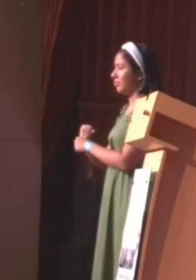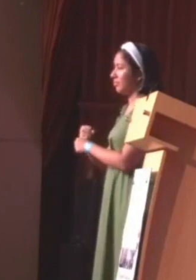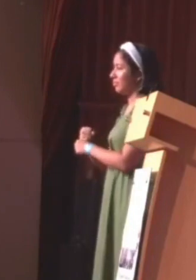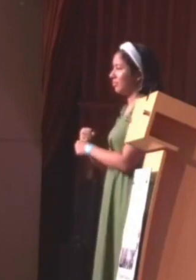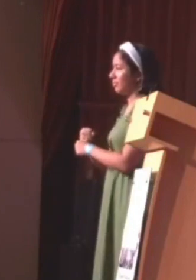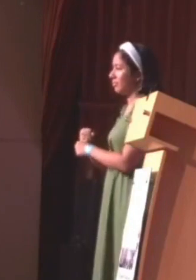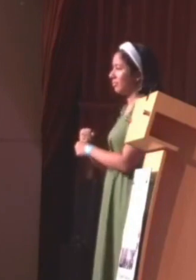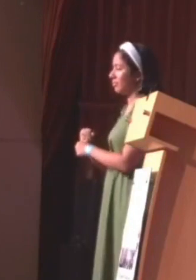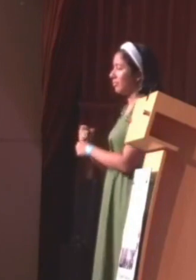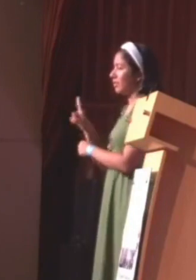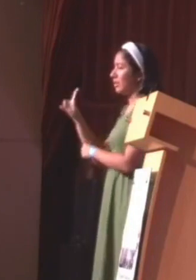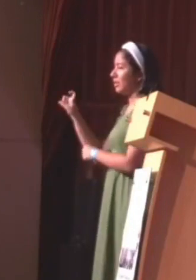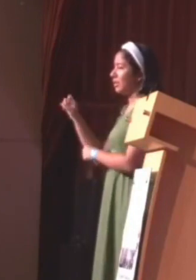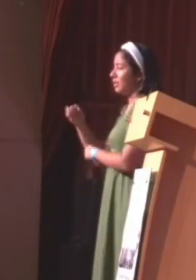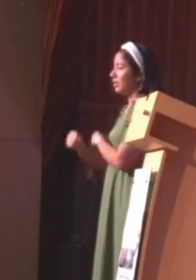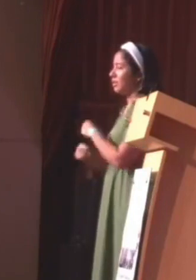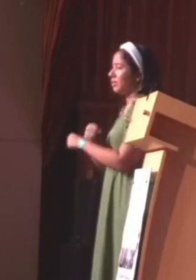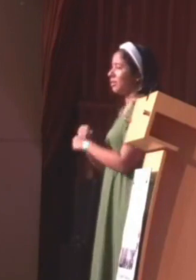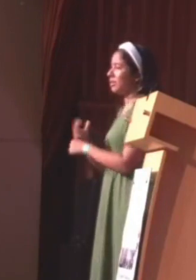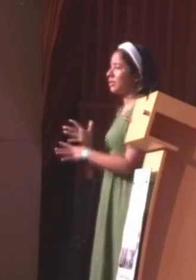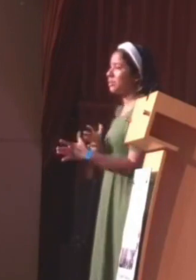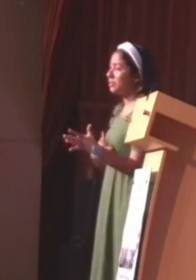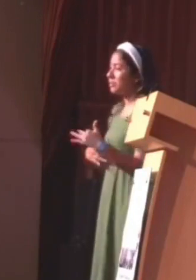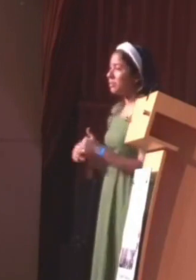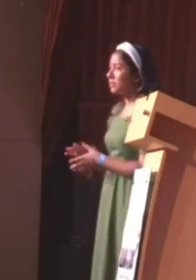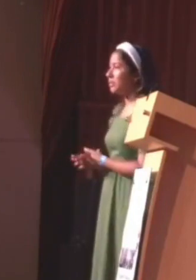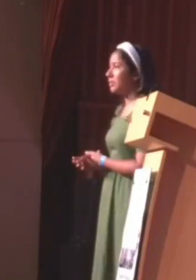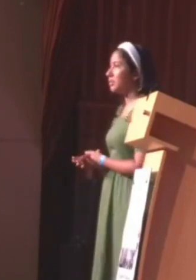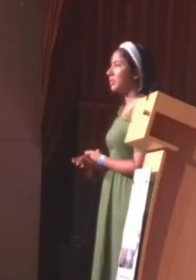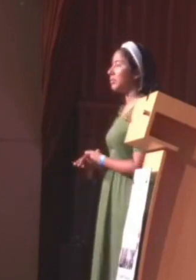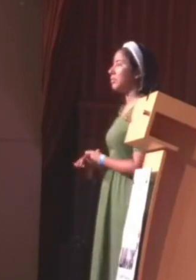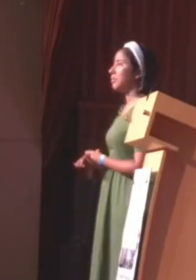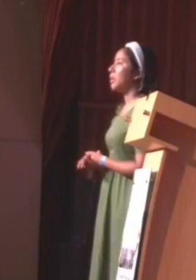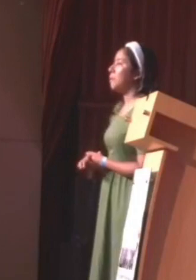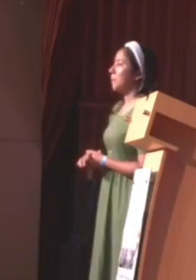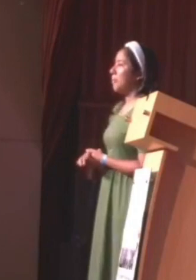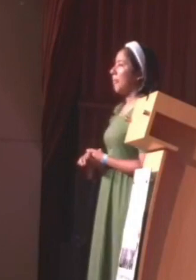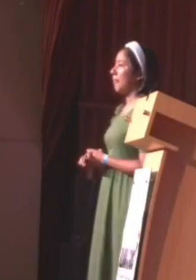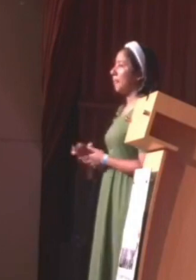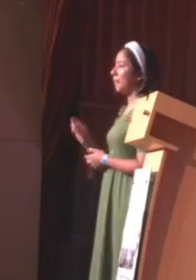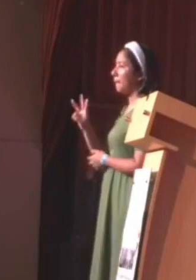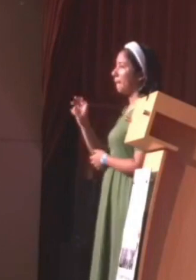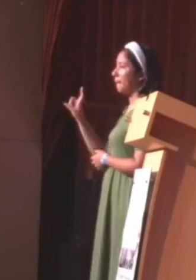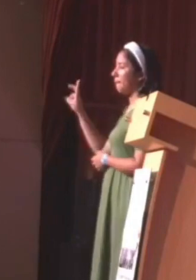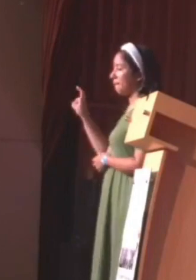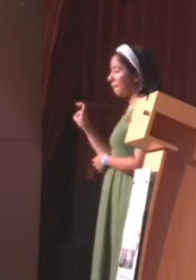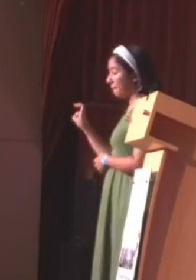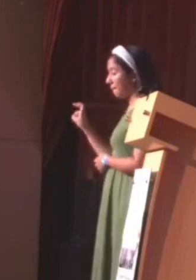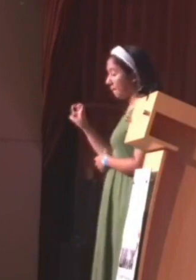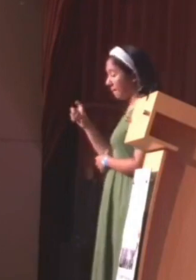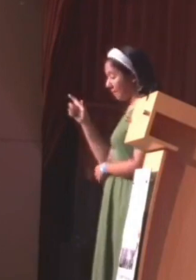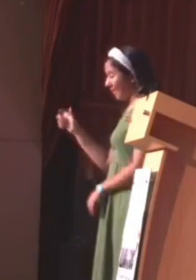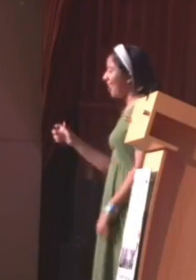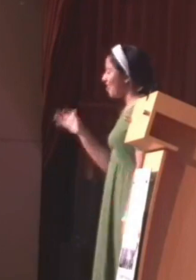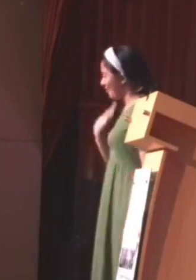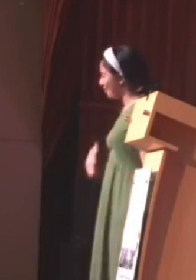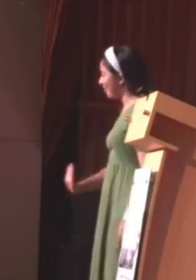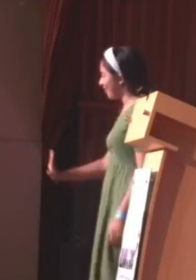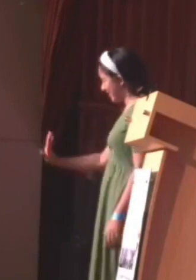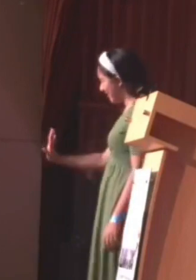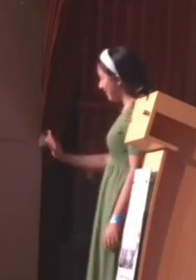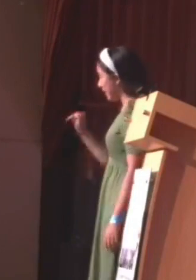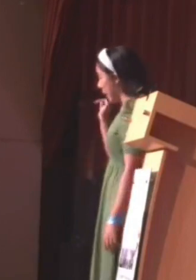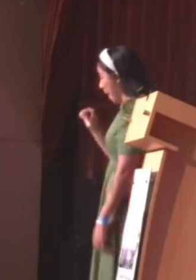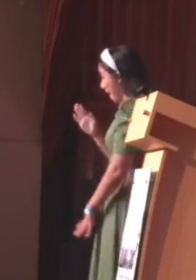En esos 16 años, 87 personas, las tengo escritas en mi agenda, 87 personas me dieron, usted le va a servir a Dios en las